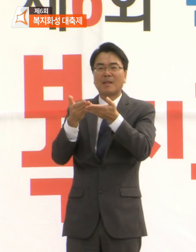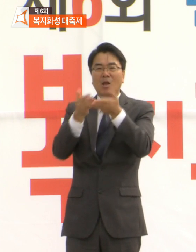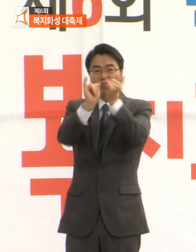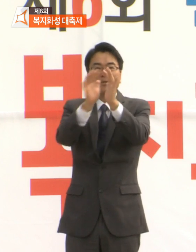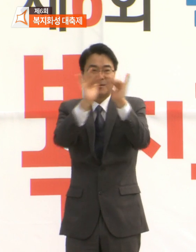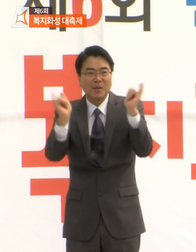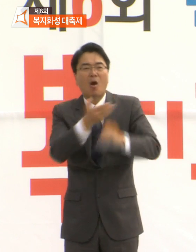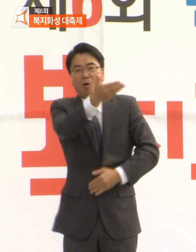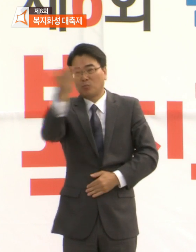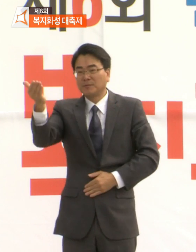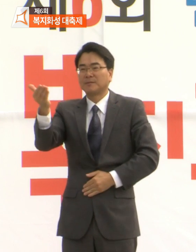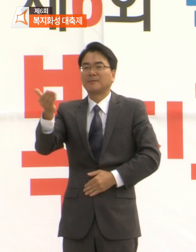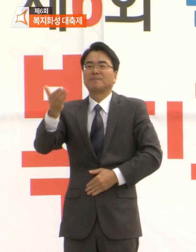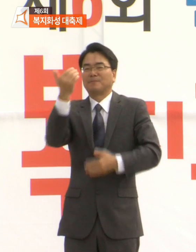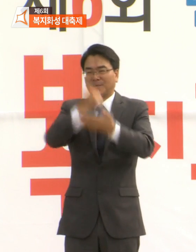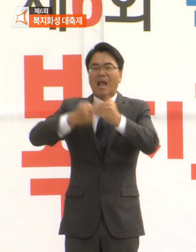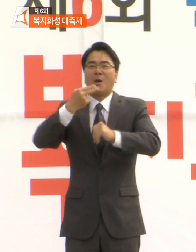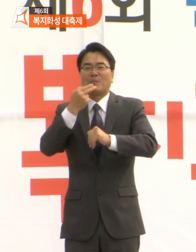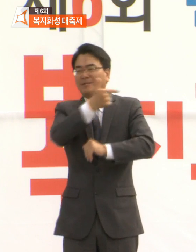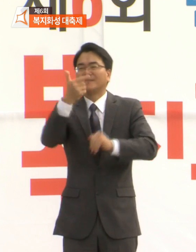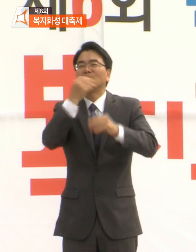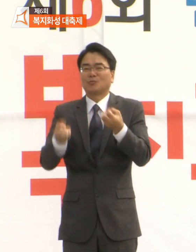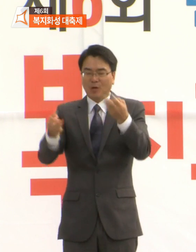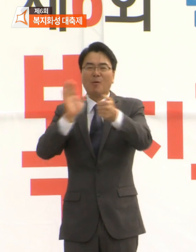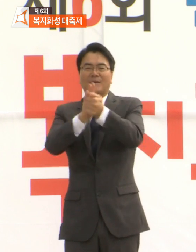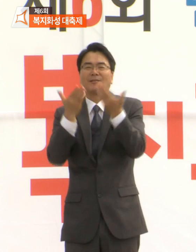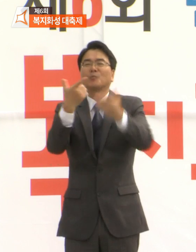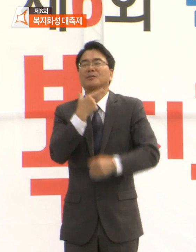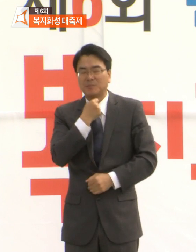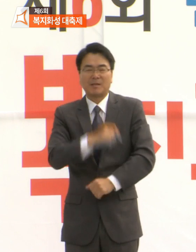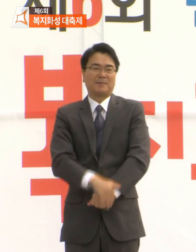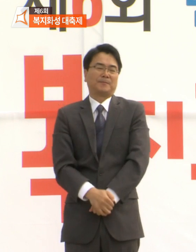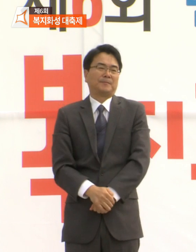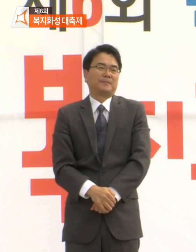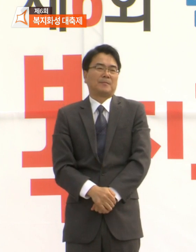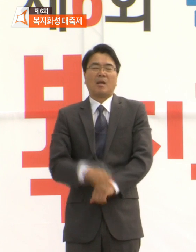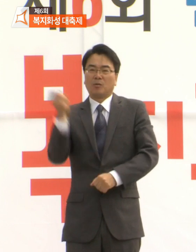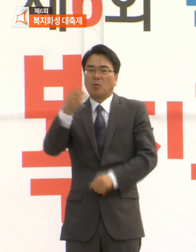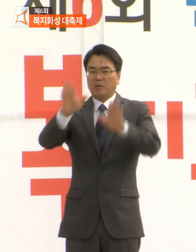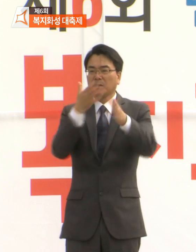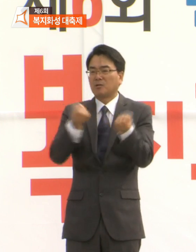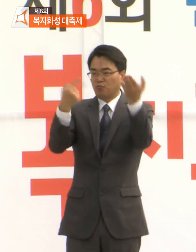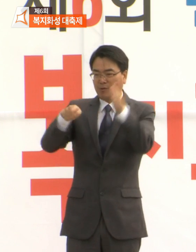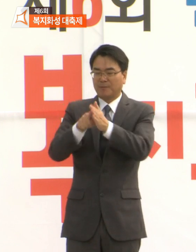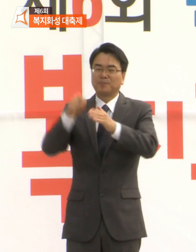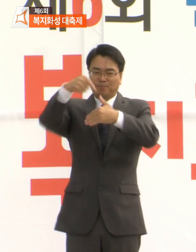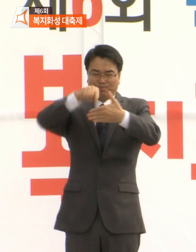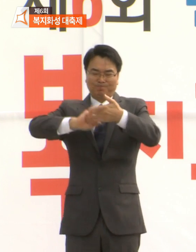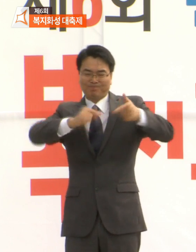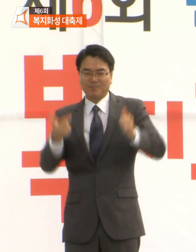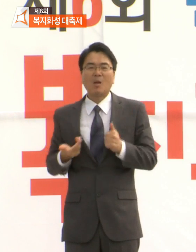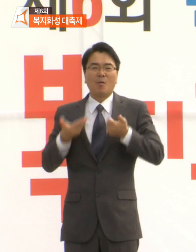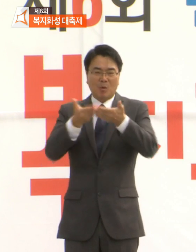수상자 여러분께도 아낌없는 축하와 격려의 박수를 보냅니다. 또한 이번 행사를 위해 물심양면으로